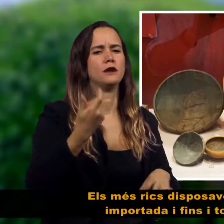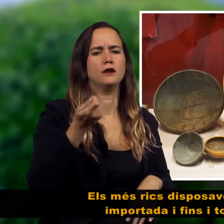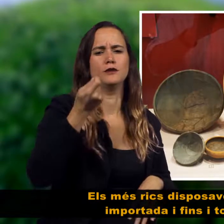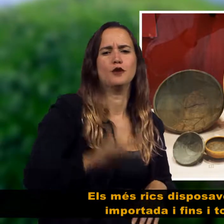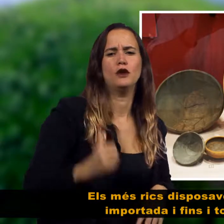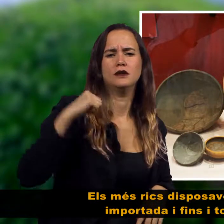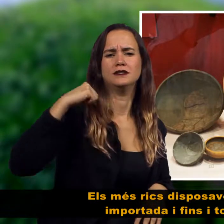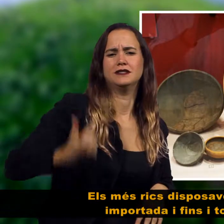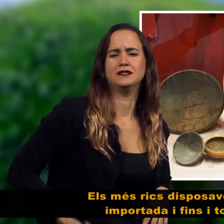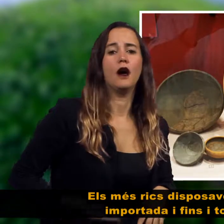i tot de metall.